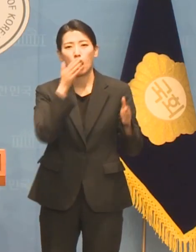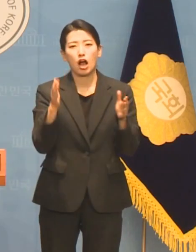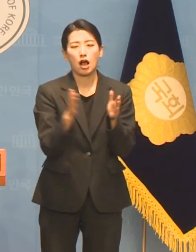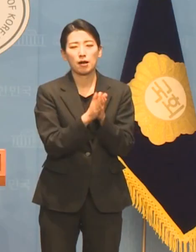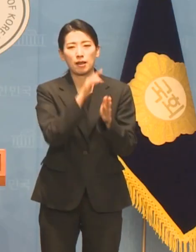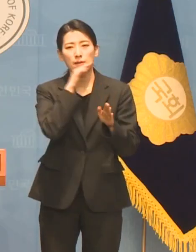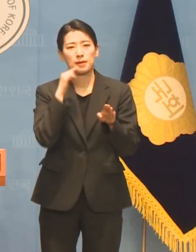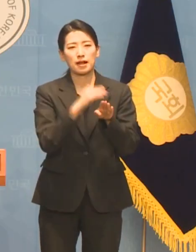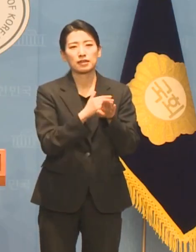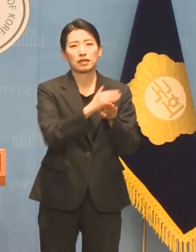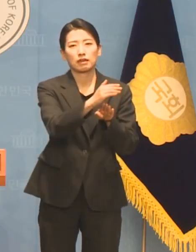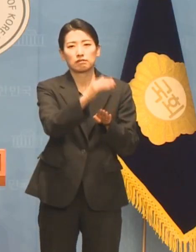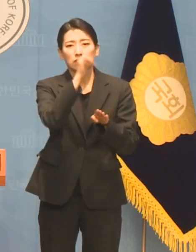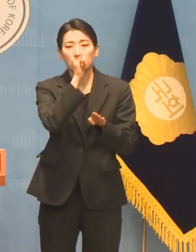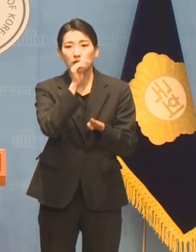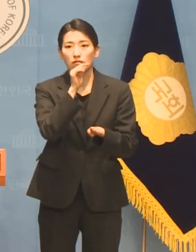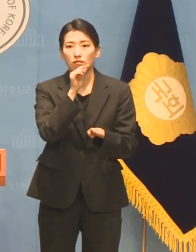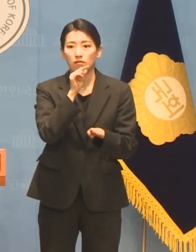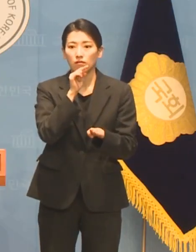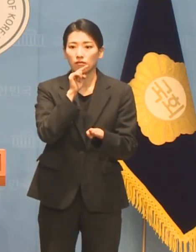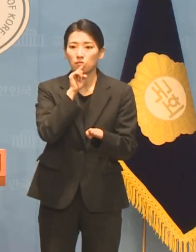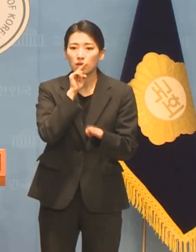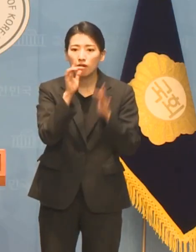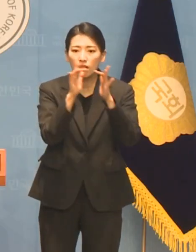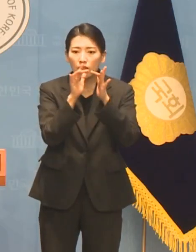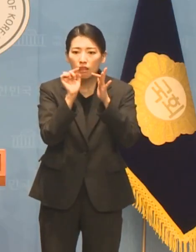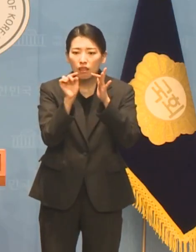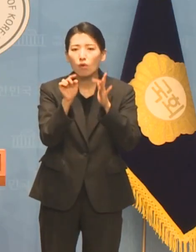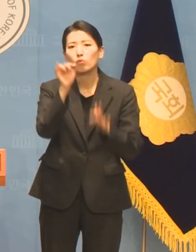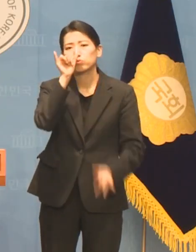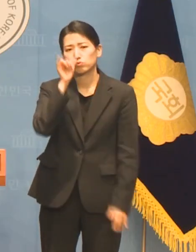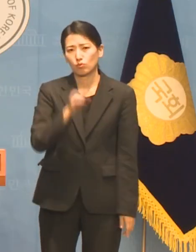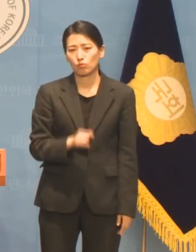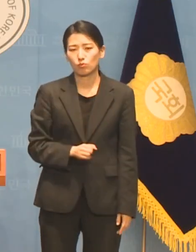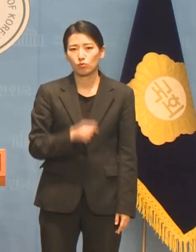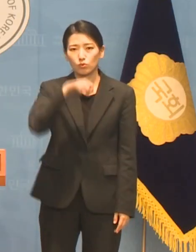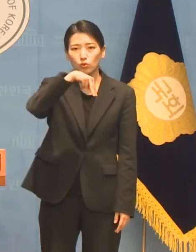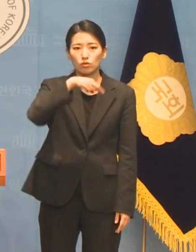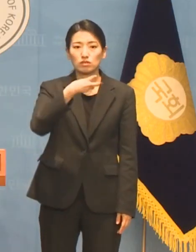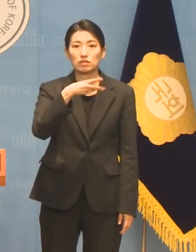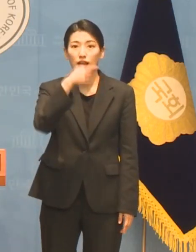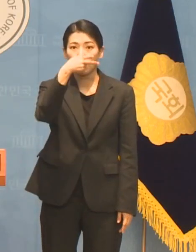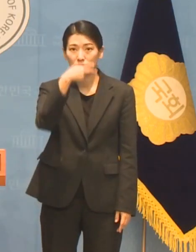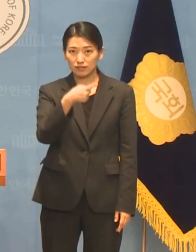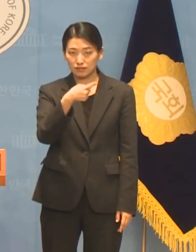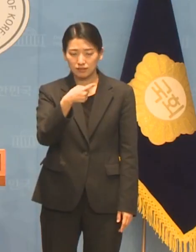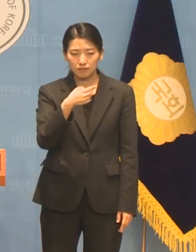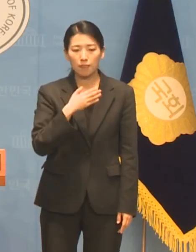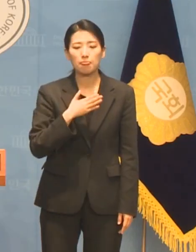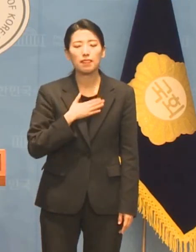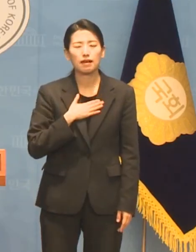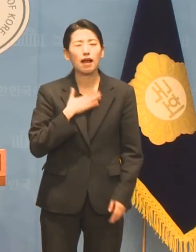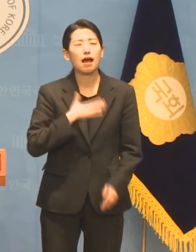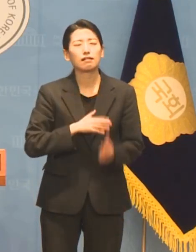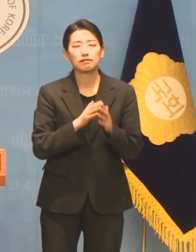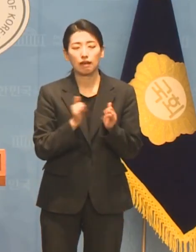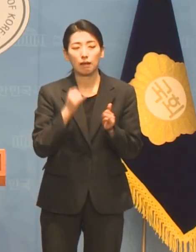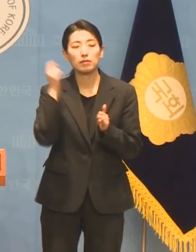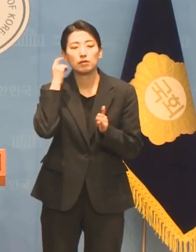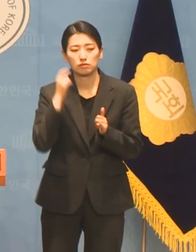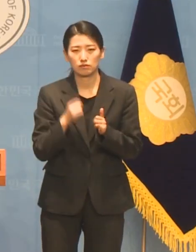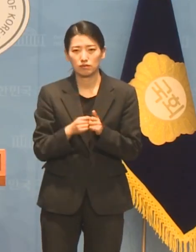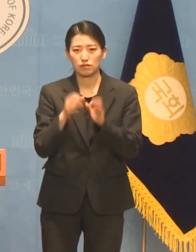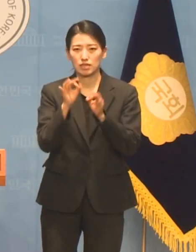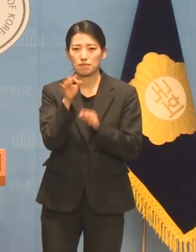다수 접수됐습니다. 스레드 등에서는 중국 정부에서 일하는 지인이 알려준 내용이라며 김어준, 이재명, 민주당